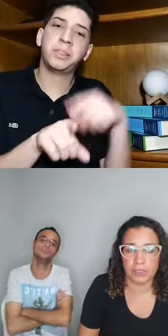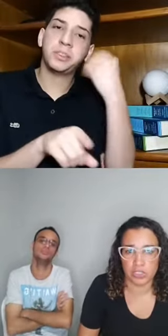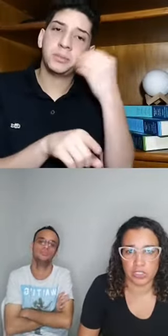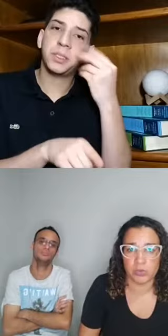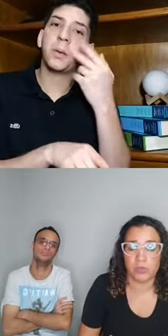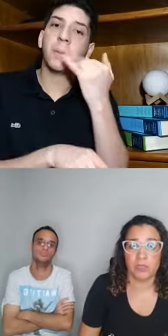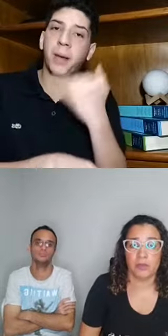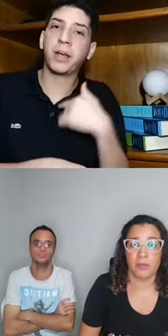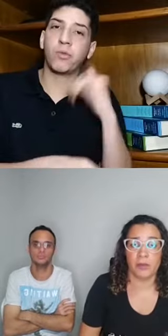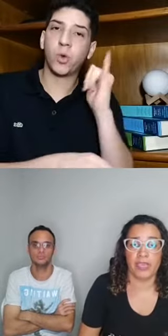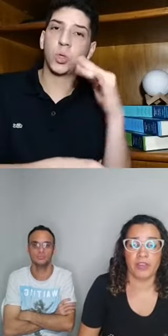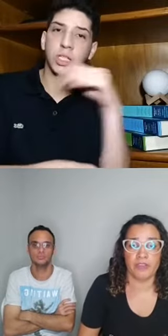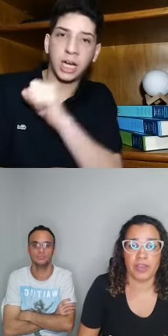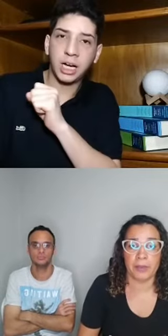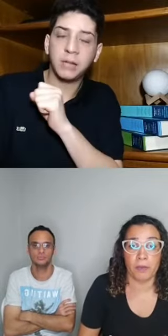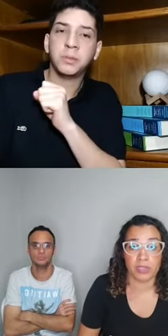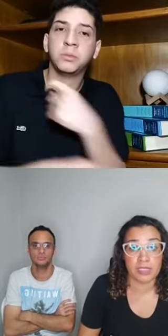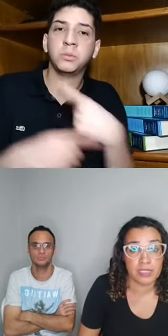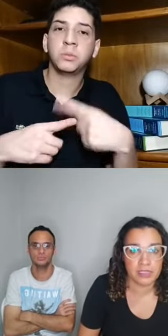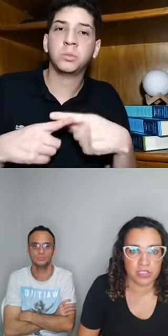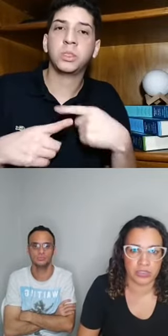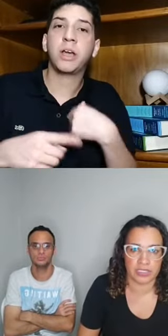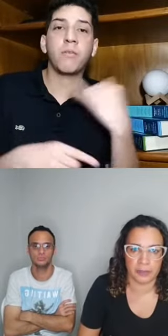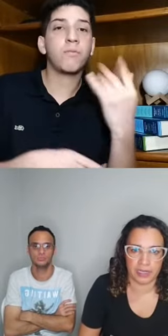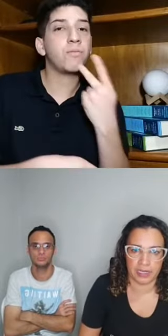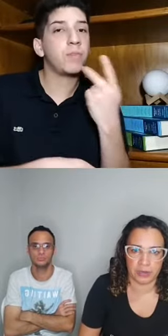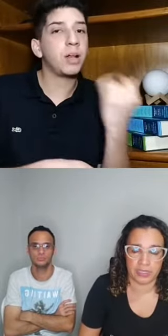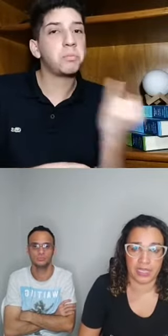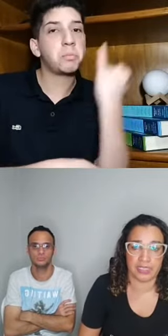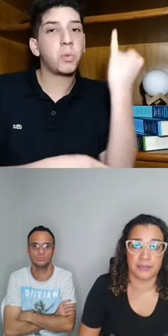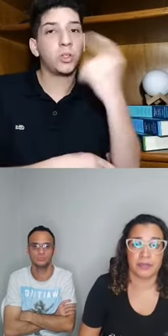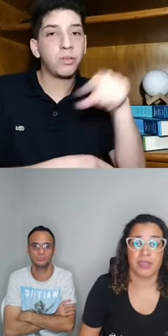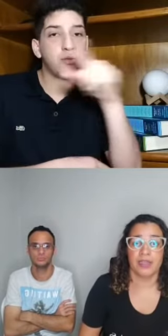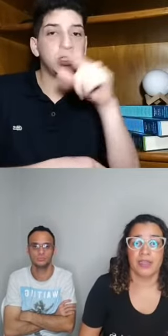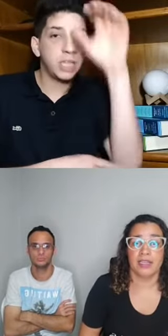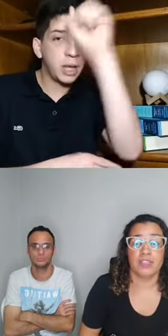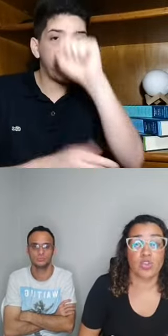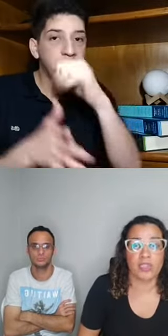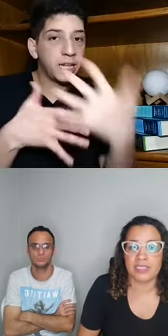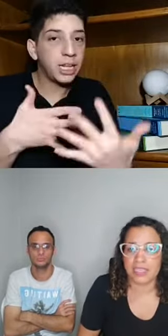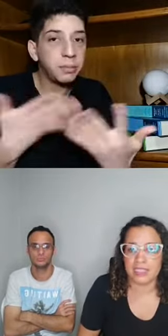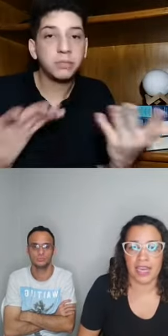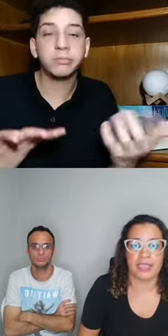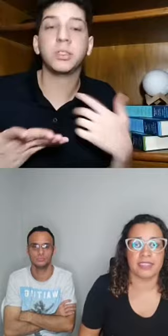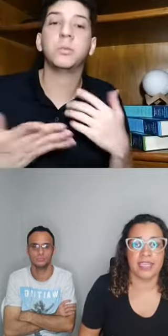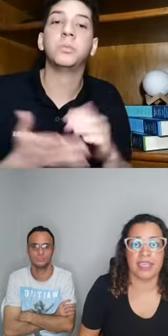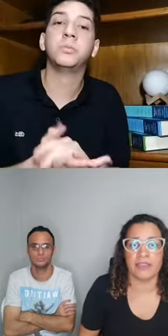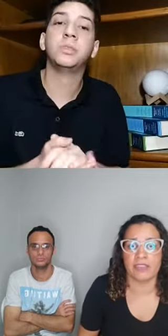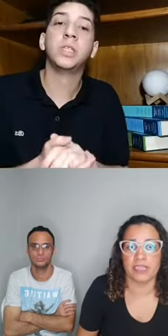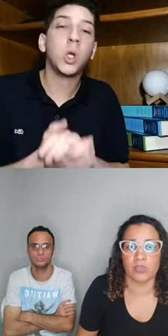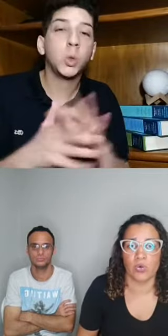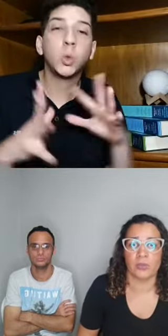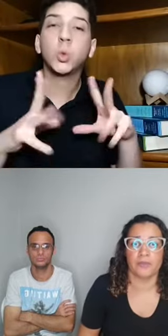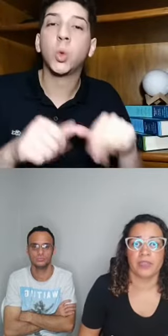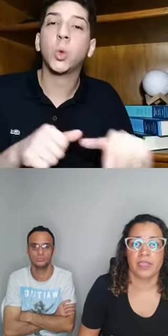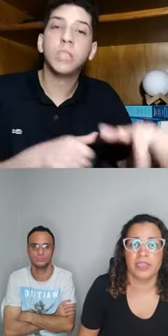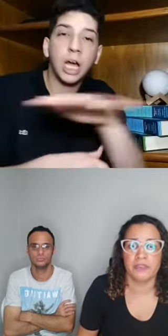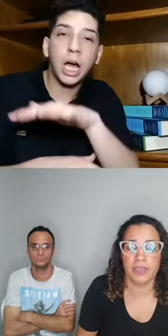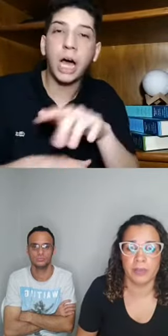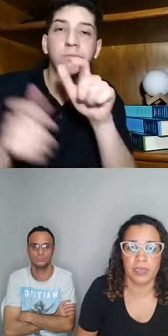aqui rapidinho. Por que que eu falo a importância de vocês aprenderem língua de sinais? Em todas as áreas, quem aí é